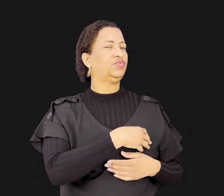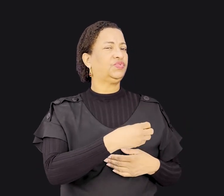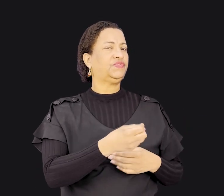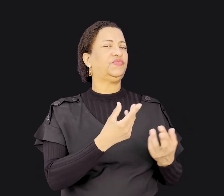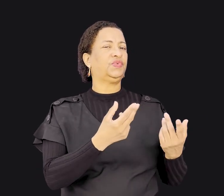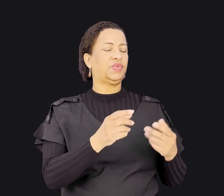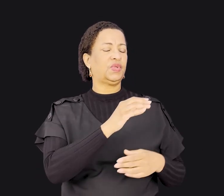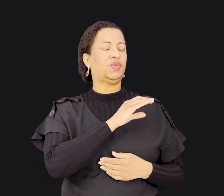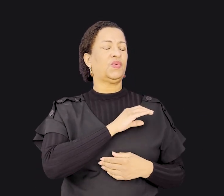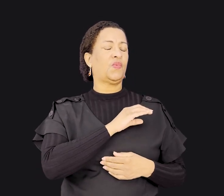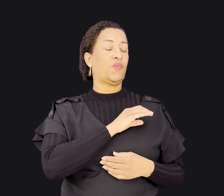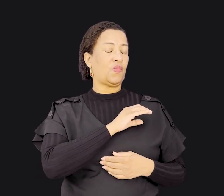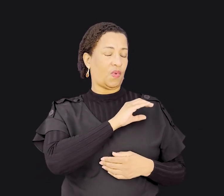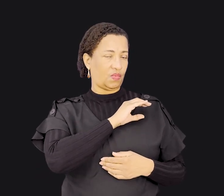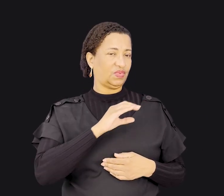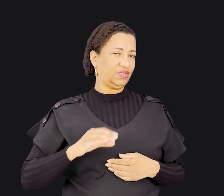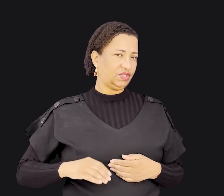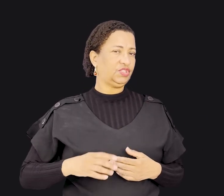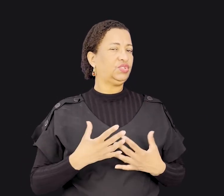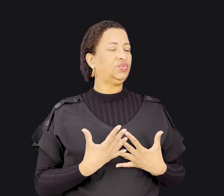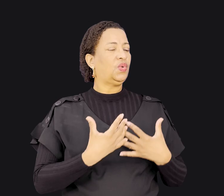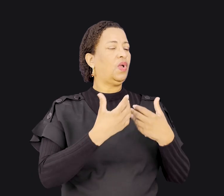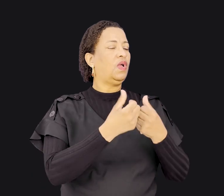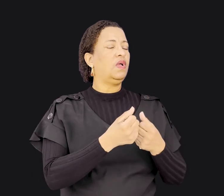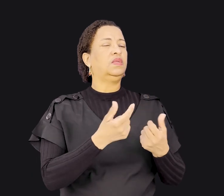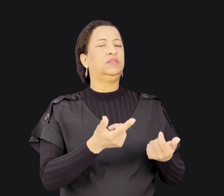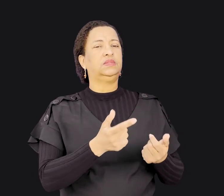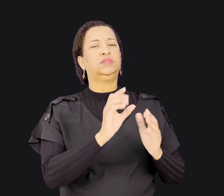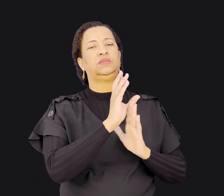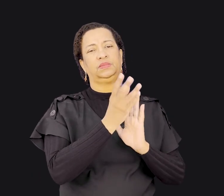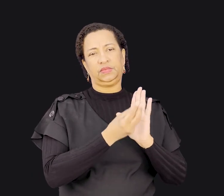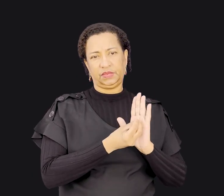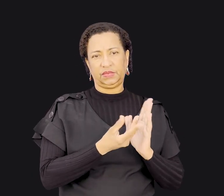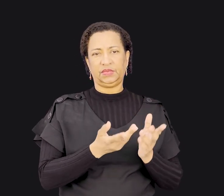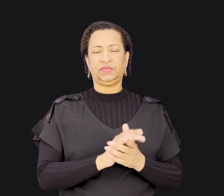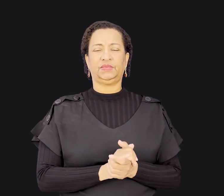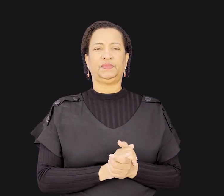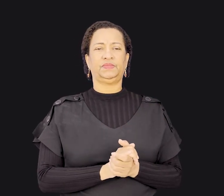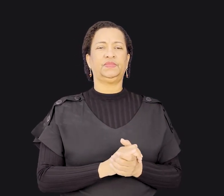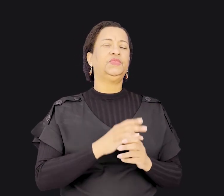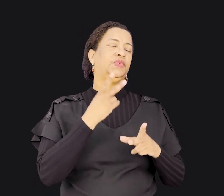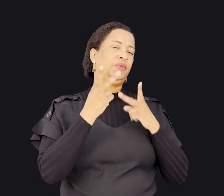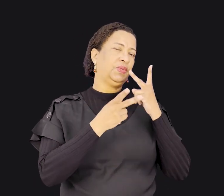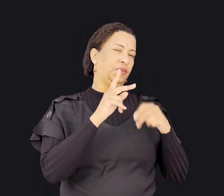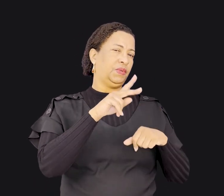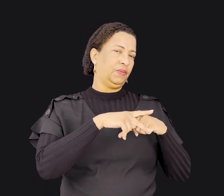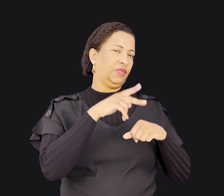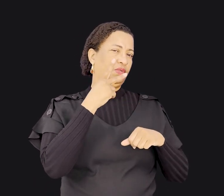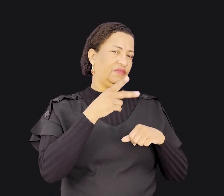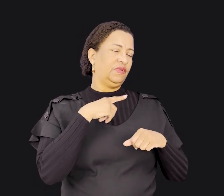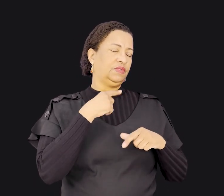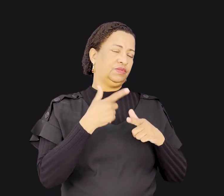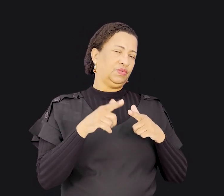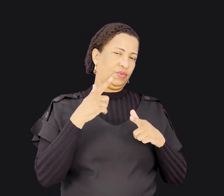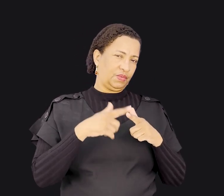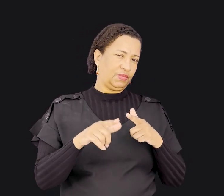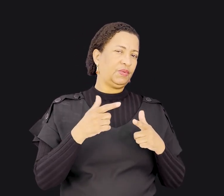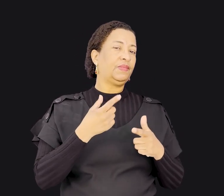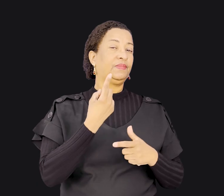igreja. A mulher para quem Pedro está falando nesta passagem enfrenta o problema número 1 dos